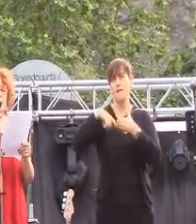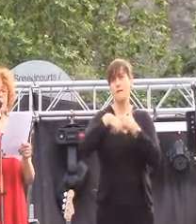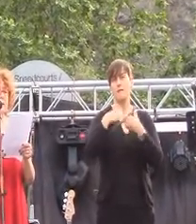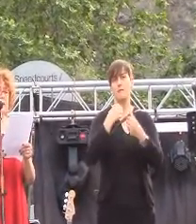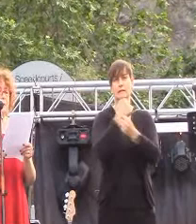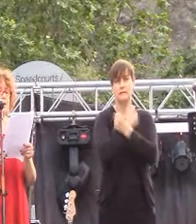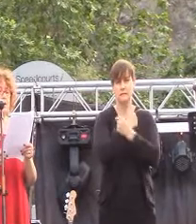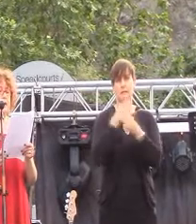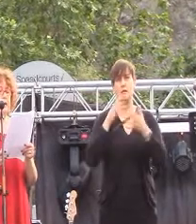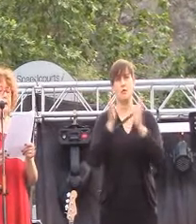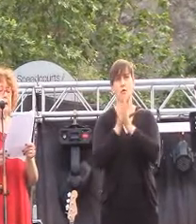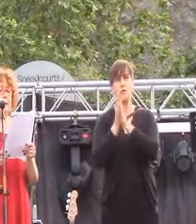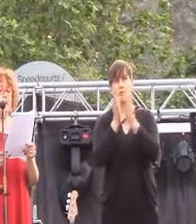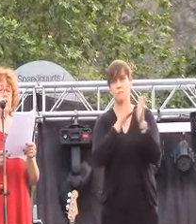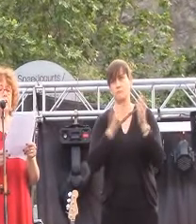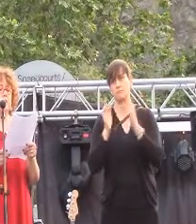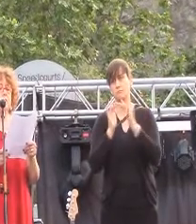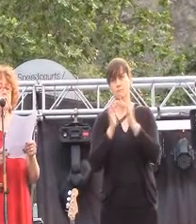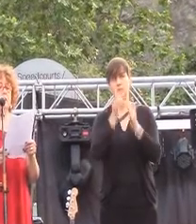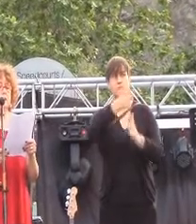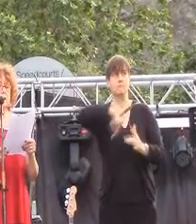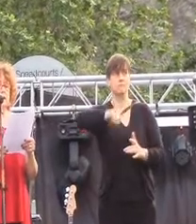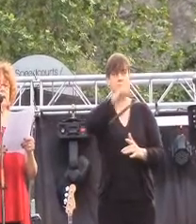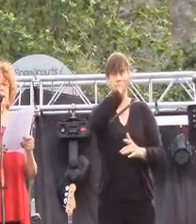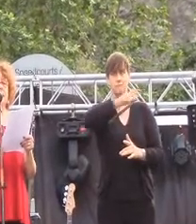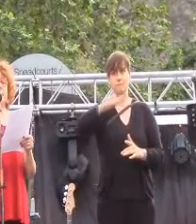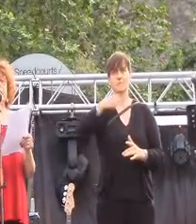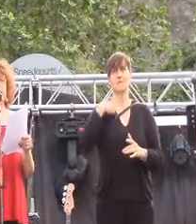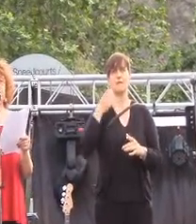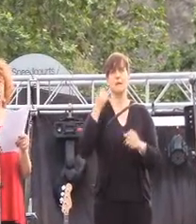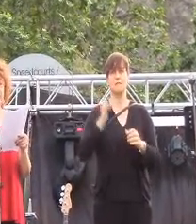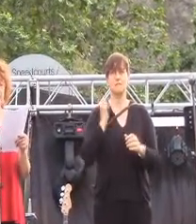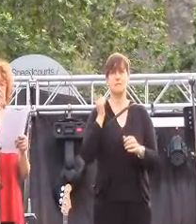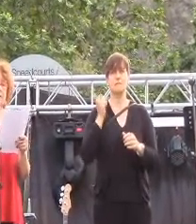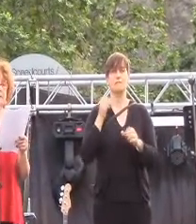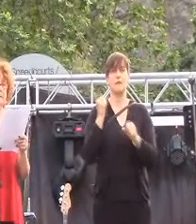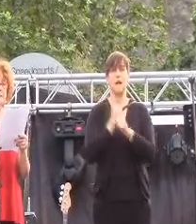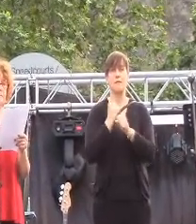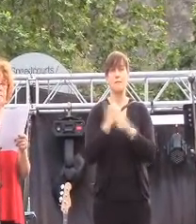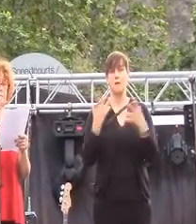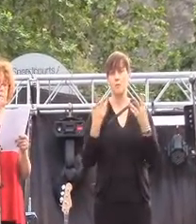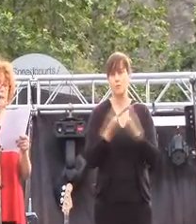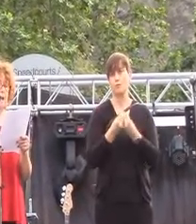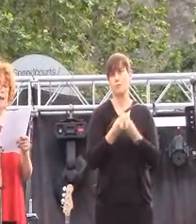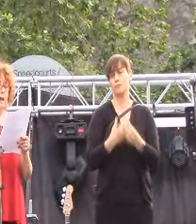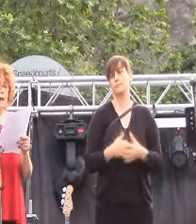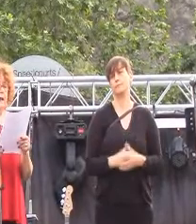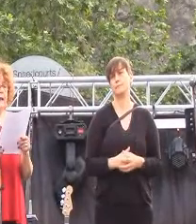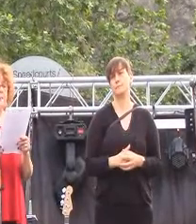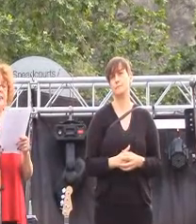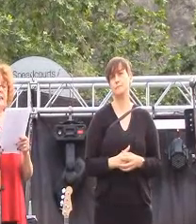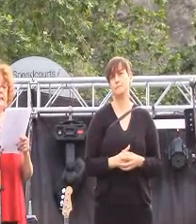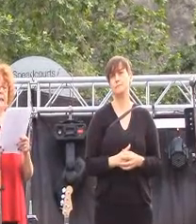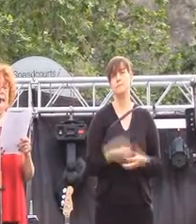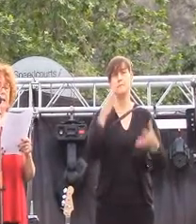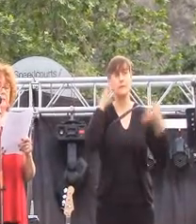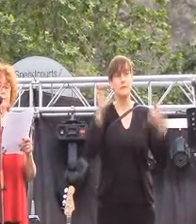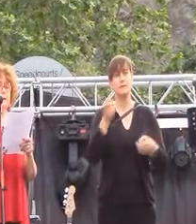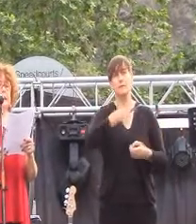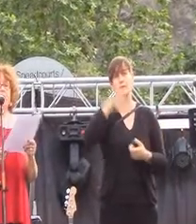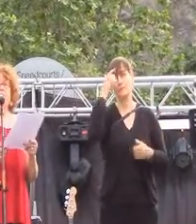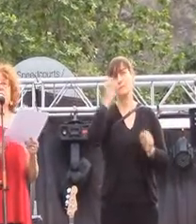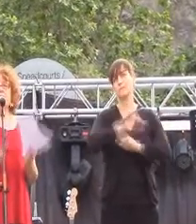i conviure amb les persones que tenim al nostre entorn i treballar-hi plegats. Hem de deixar